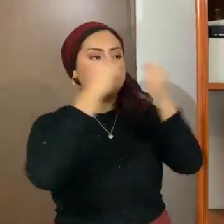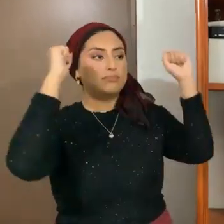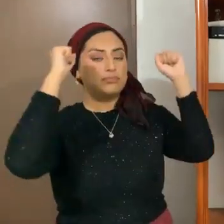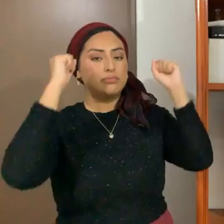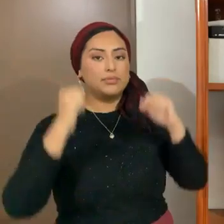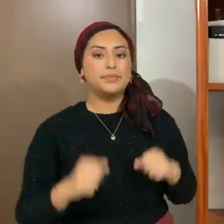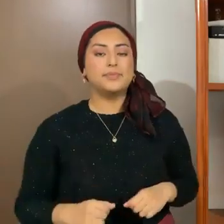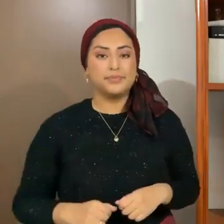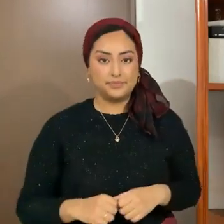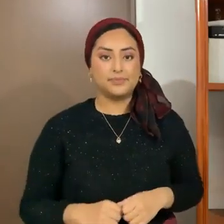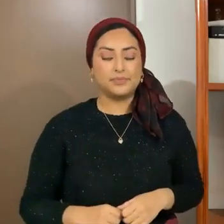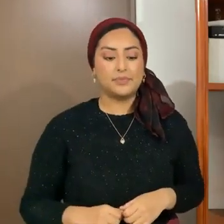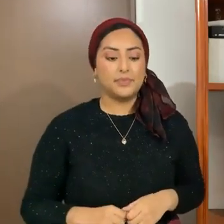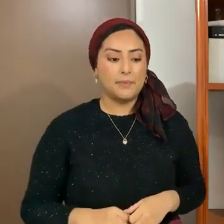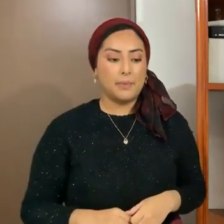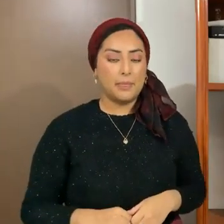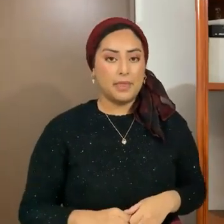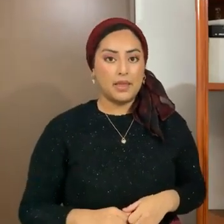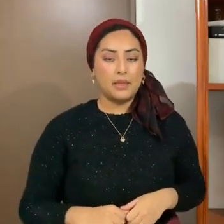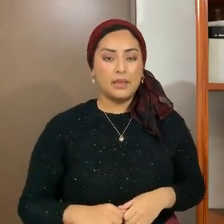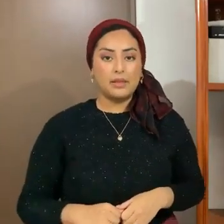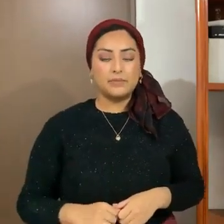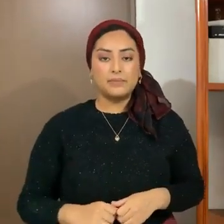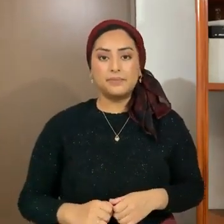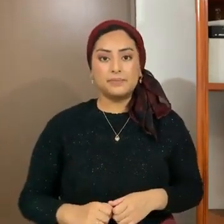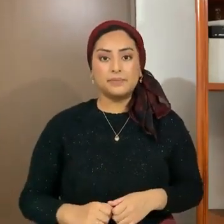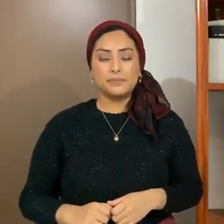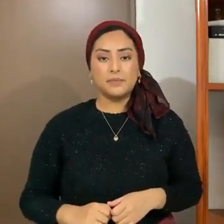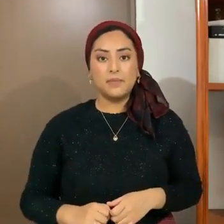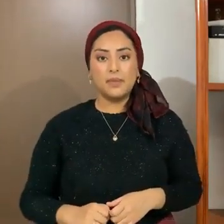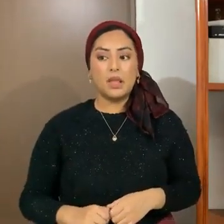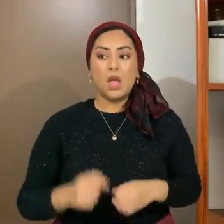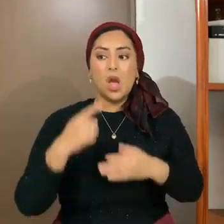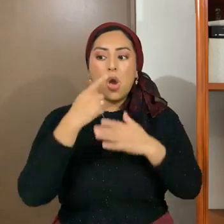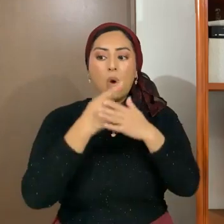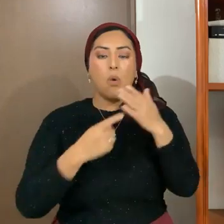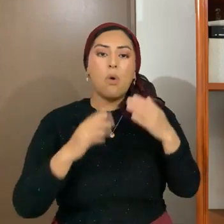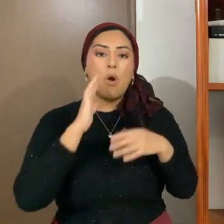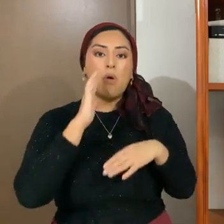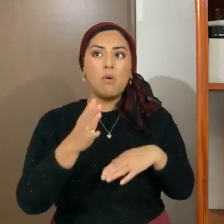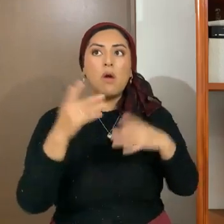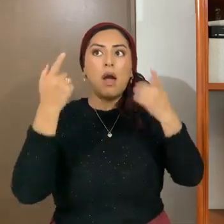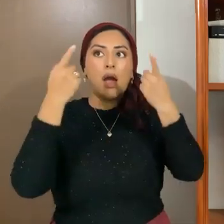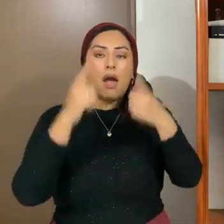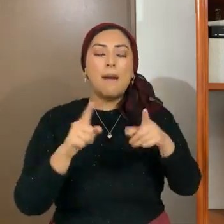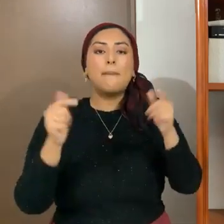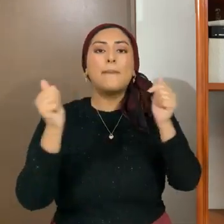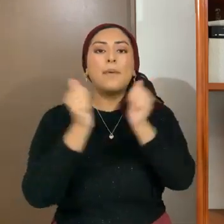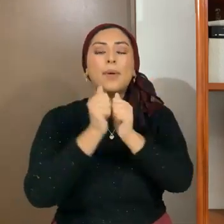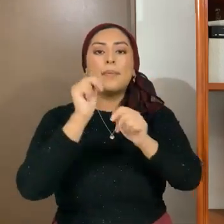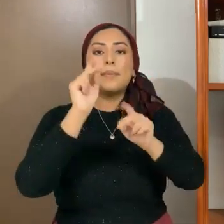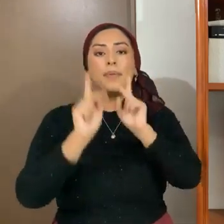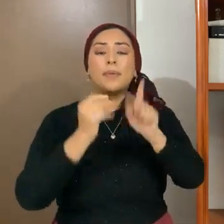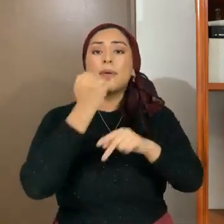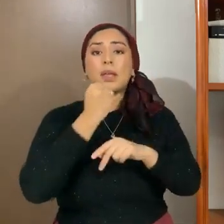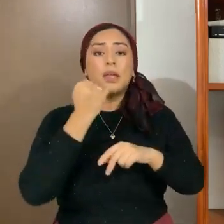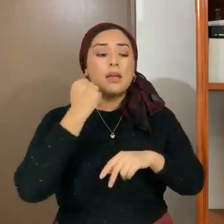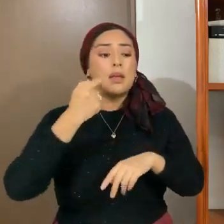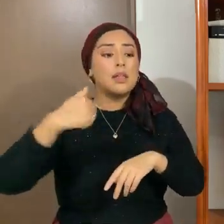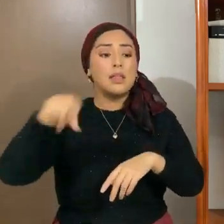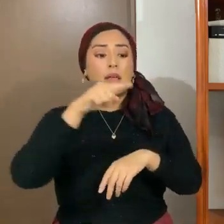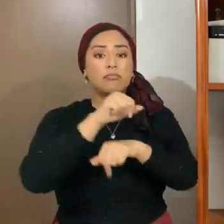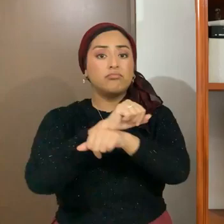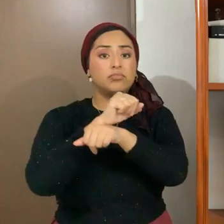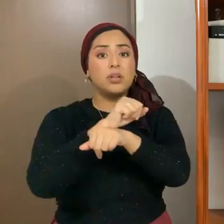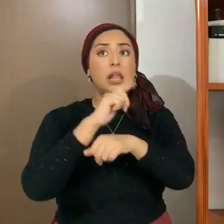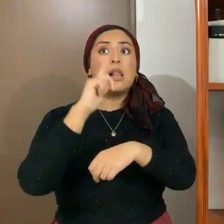tremendo! Vamos a dejarlo hasta ahí. Entonces, lo que sucedería con el pueblo de Israel en cuanto a que serían esclavos y después